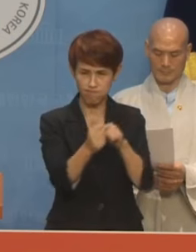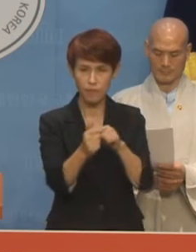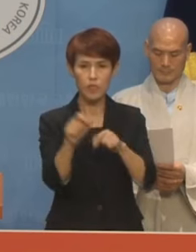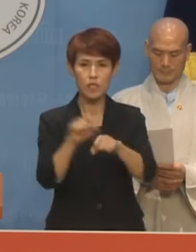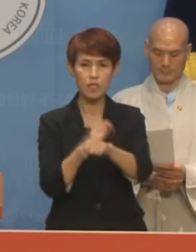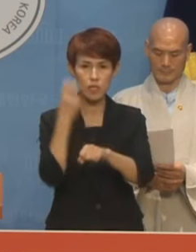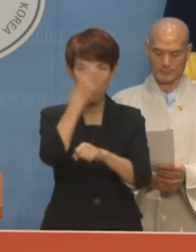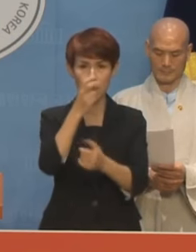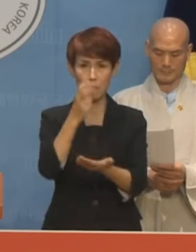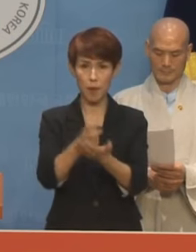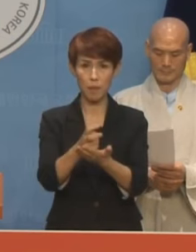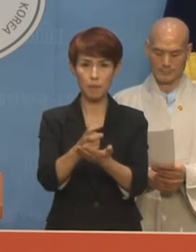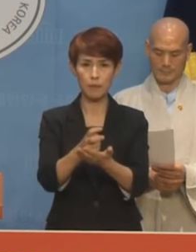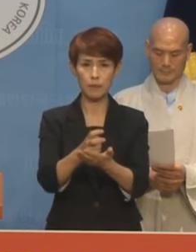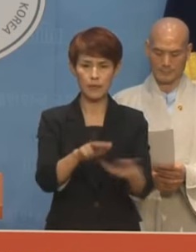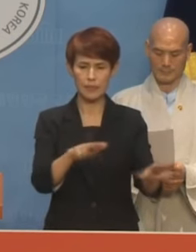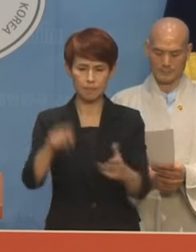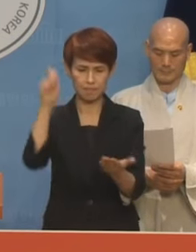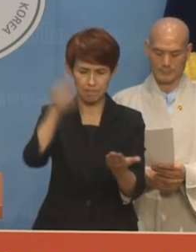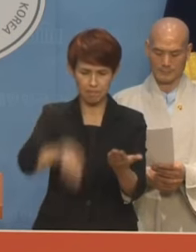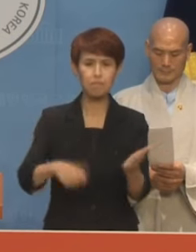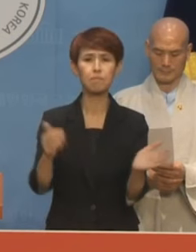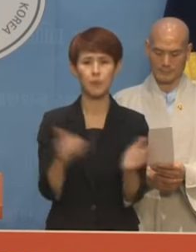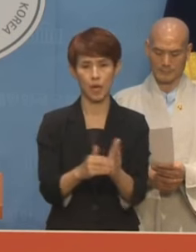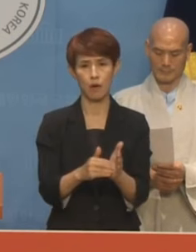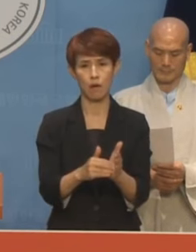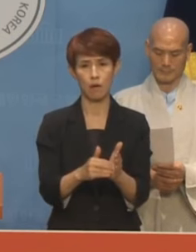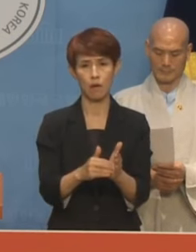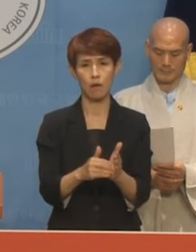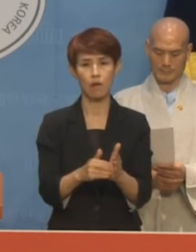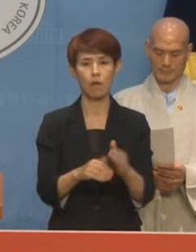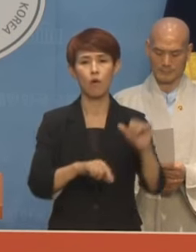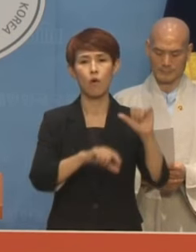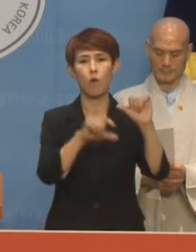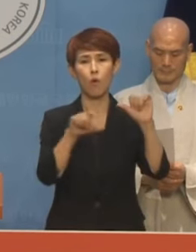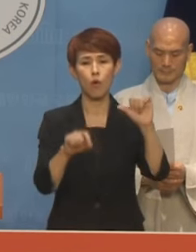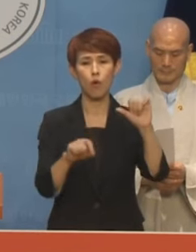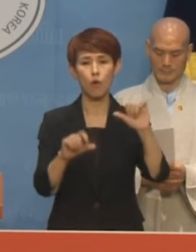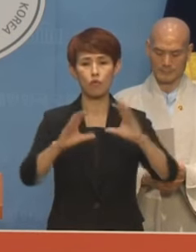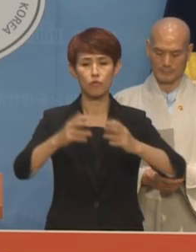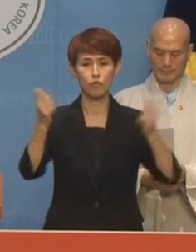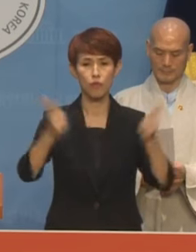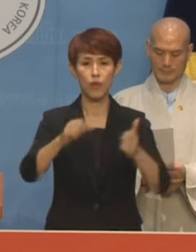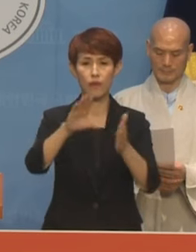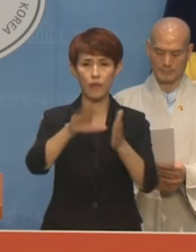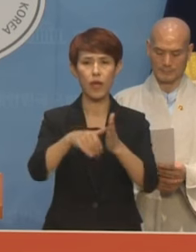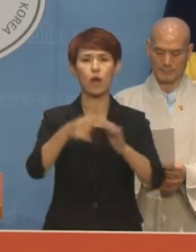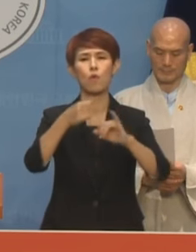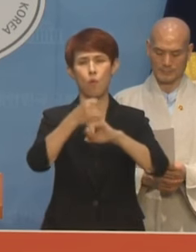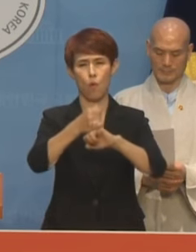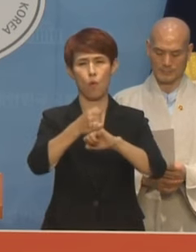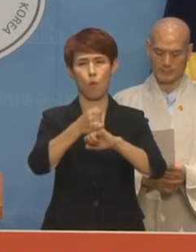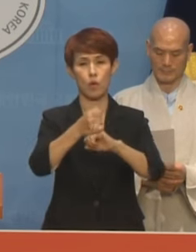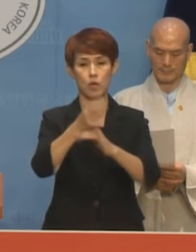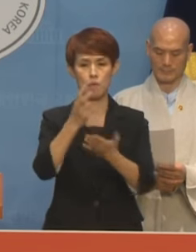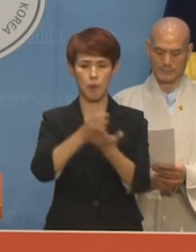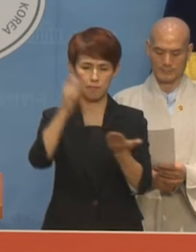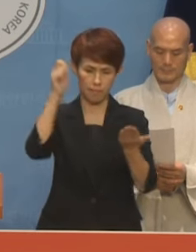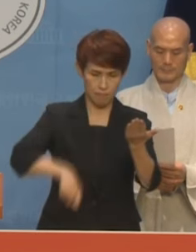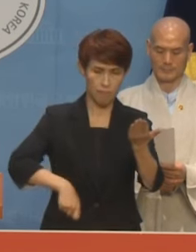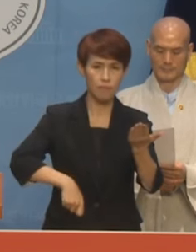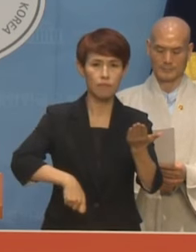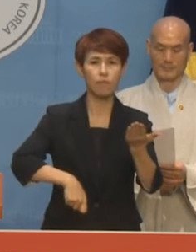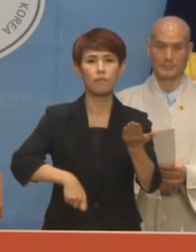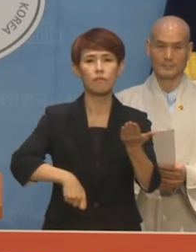법안이 패스트트랙으로 지정되었으니 5월 정기국회에서 반드시 이 법안이 통과될 수